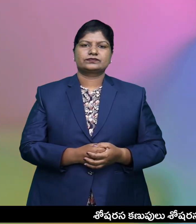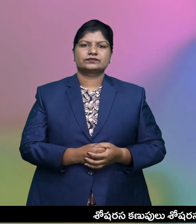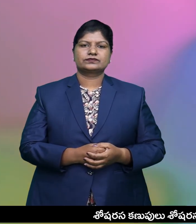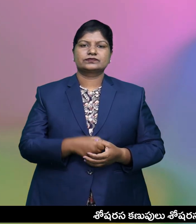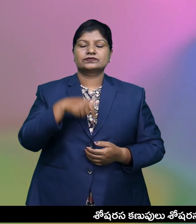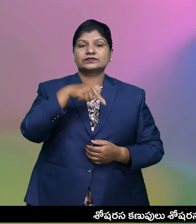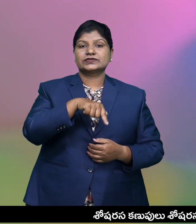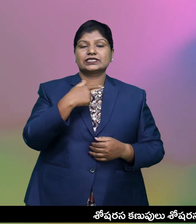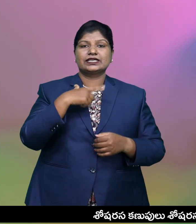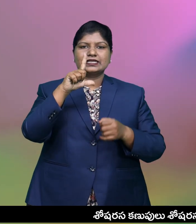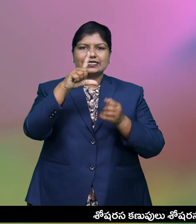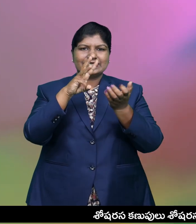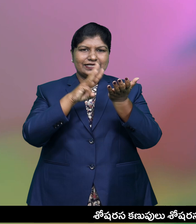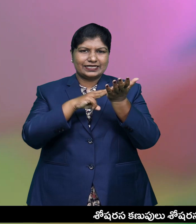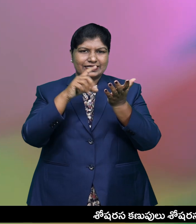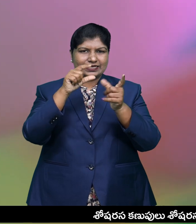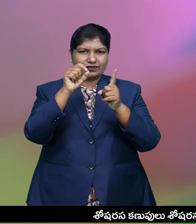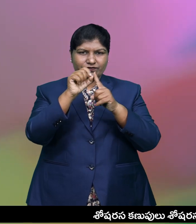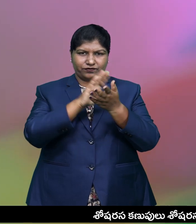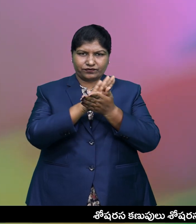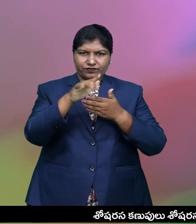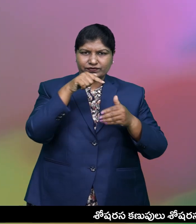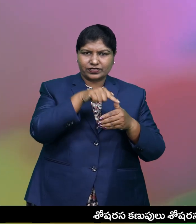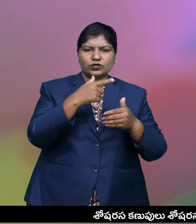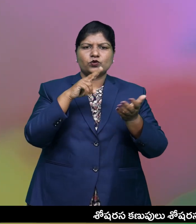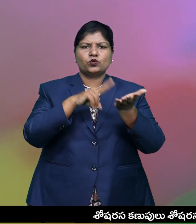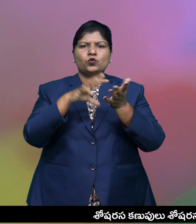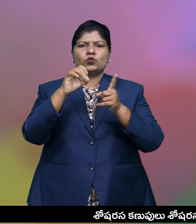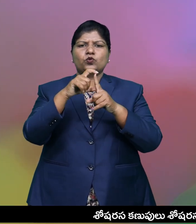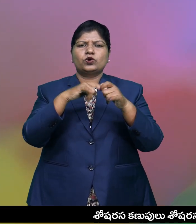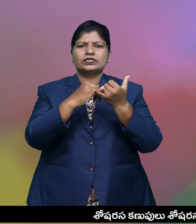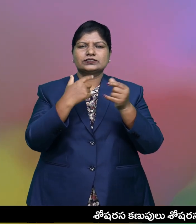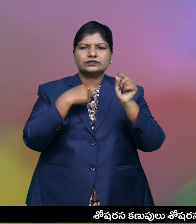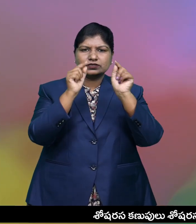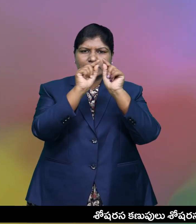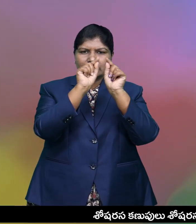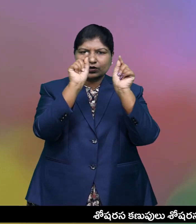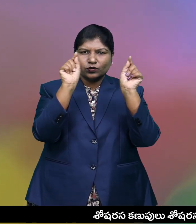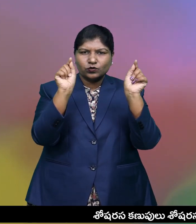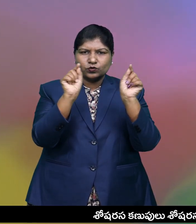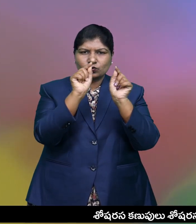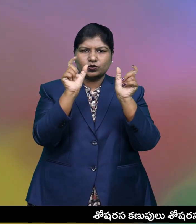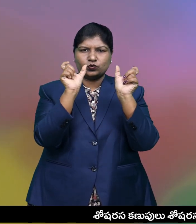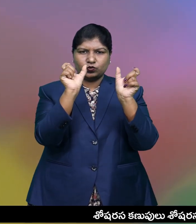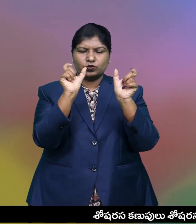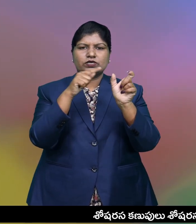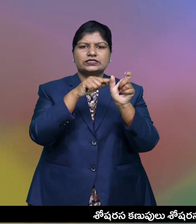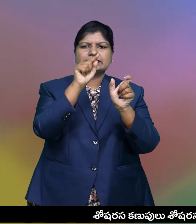శోషరస కణుపులు శోషరస నాళాల పొడవున ఉన్న చిన్న ఓవల్ నిర్మాణాలు.